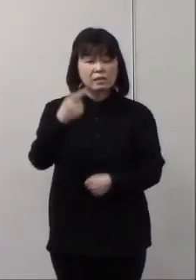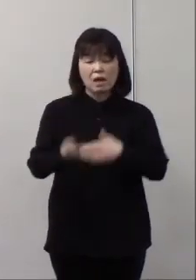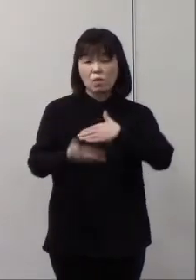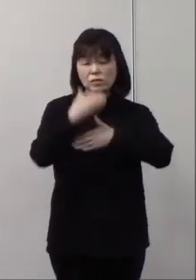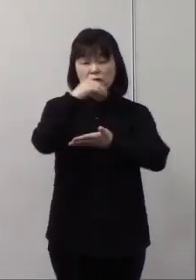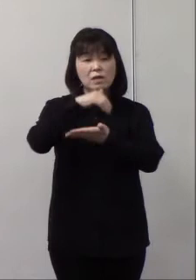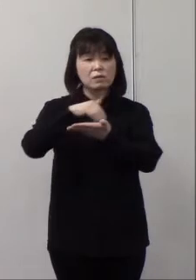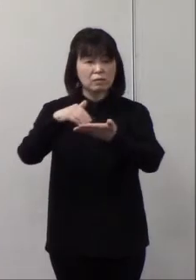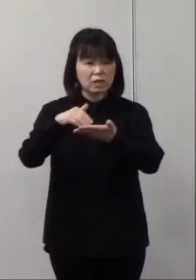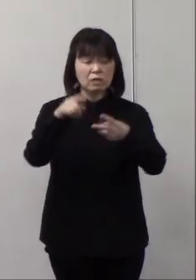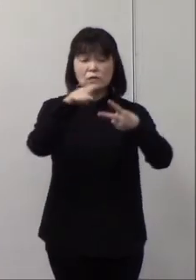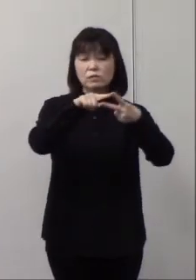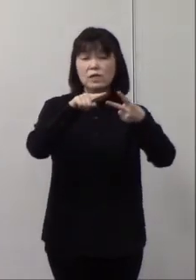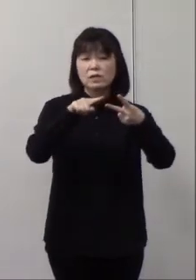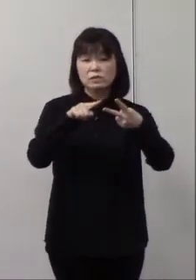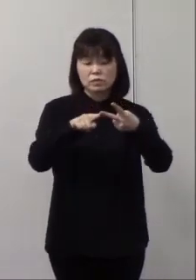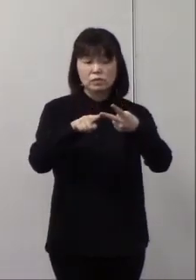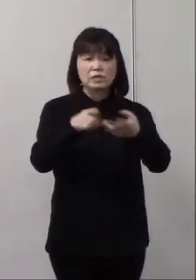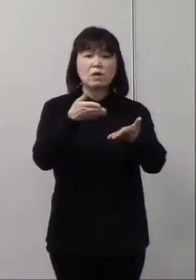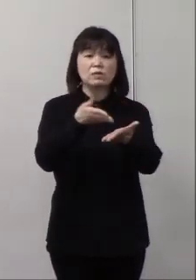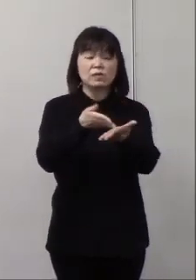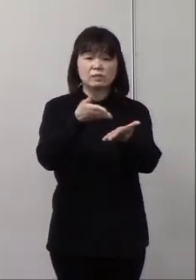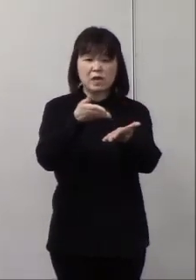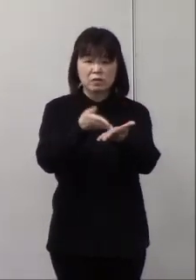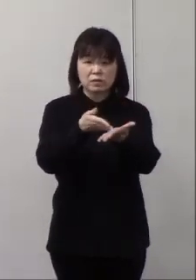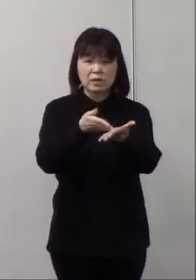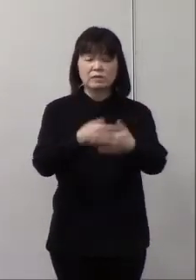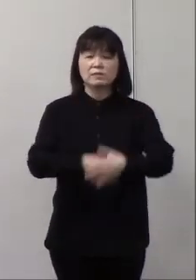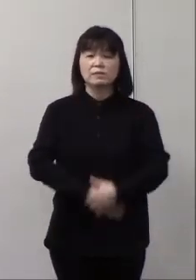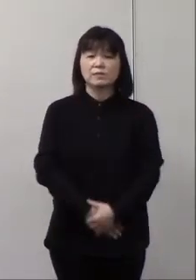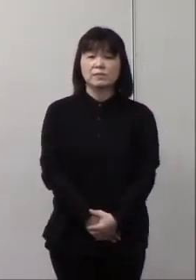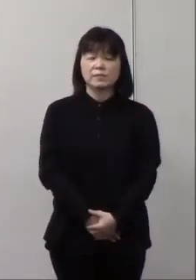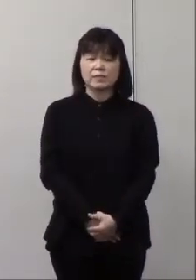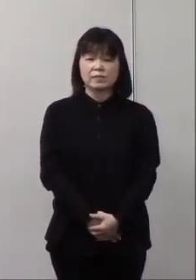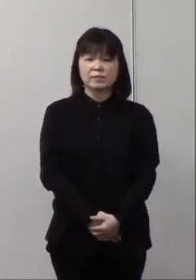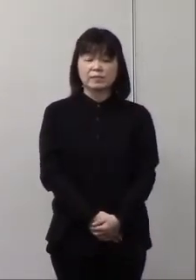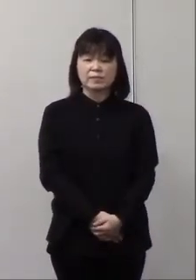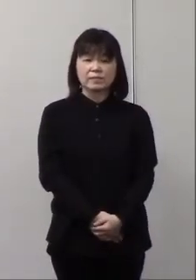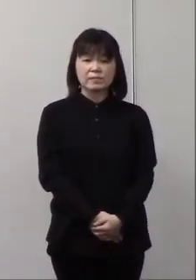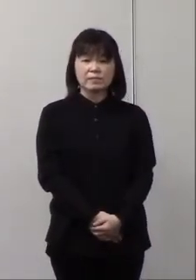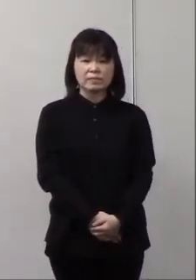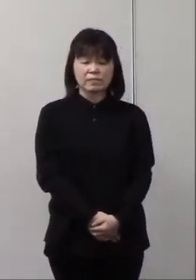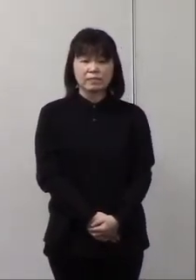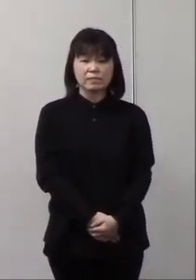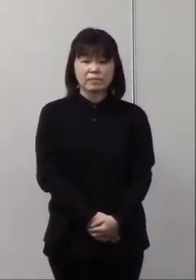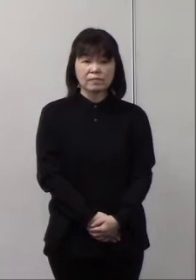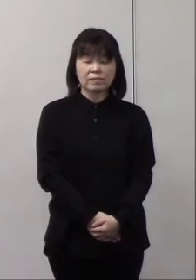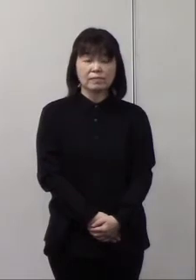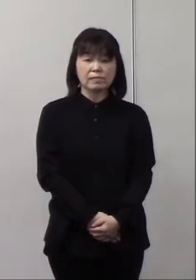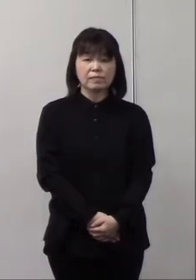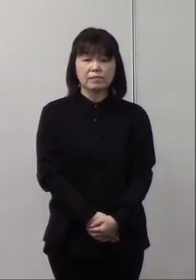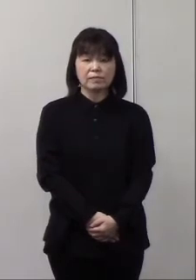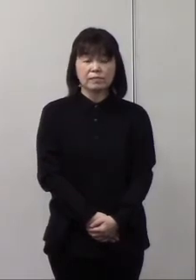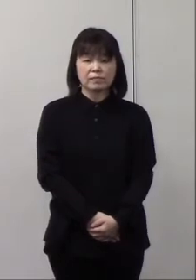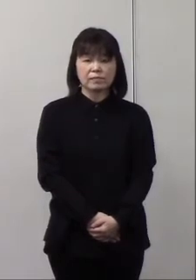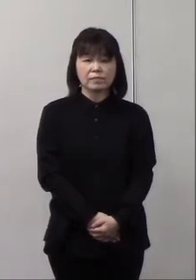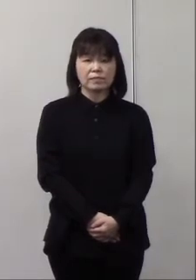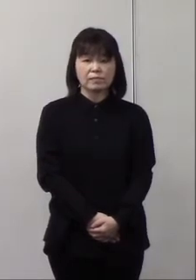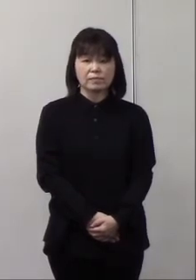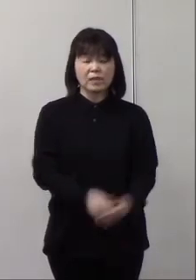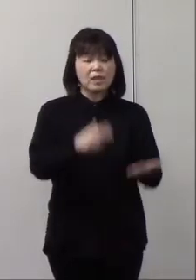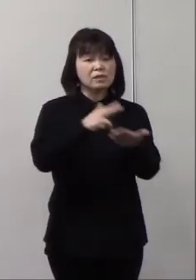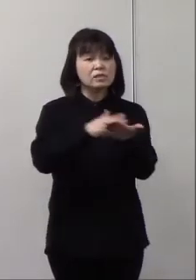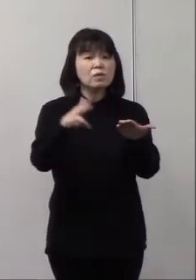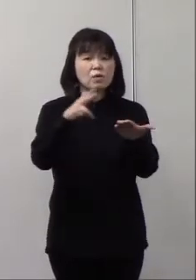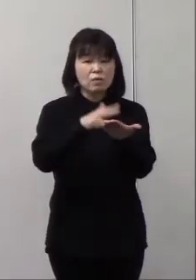算について説明をさせていただきたいと思います。概要の方をお開